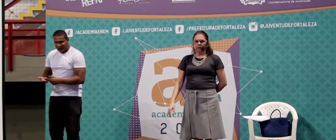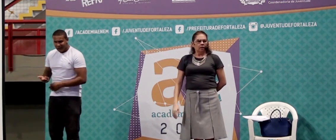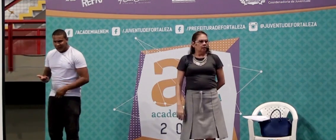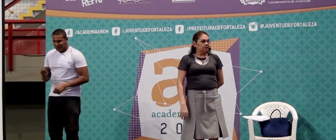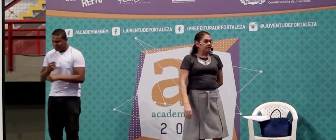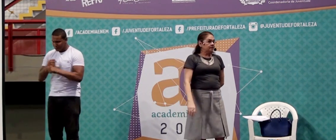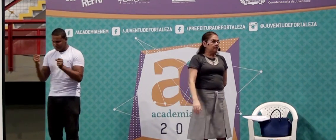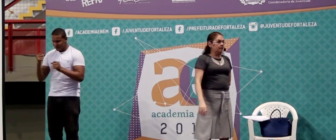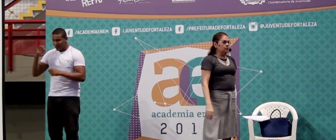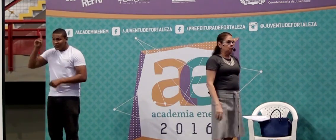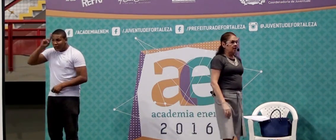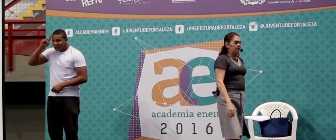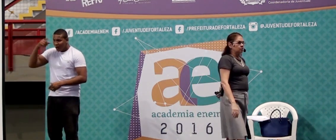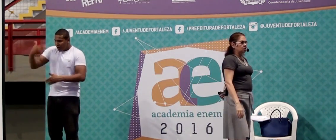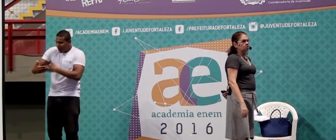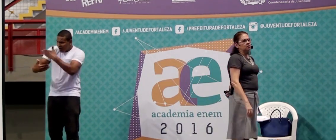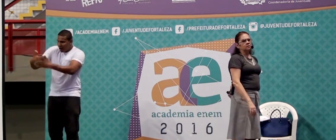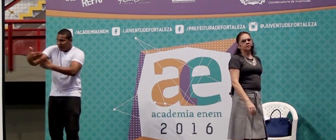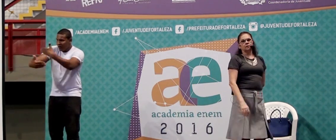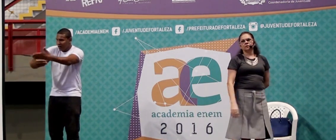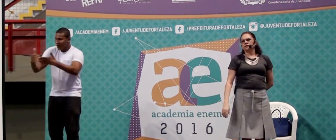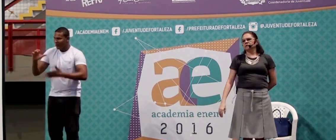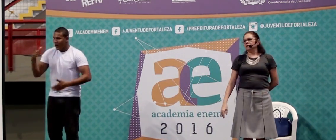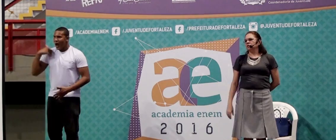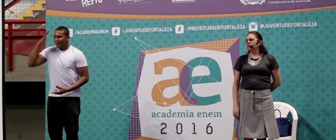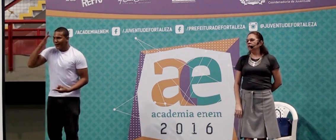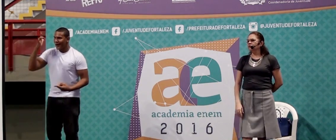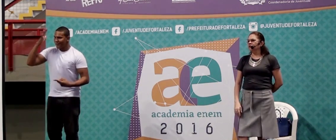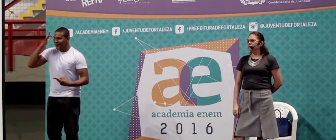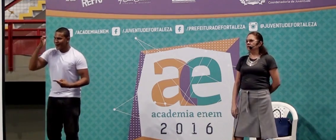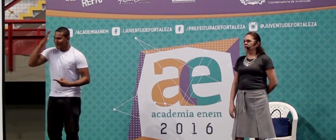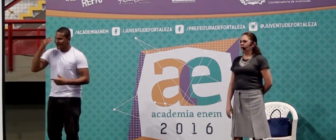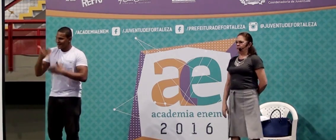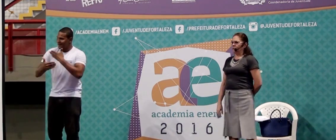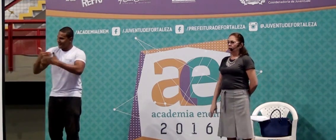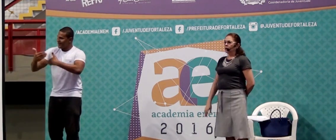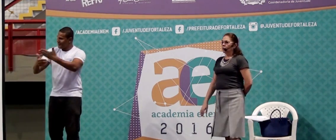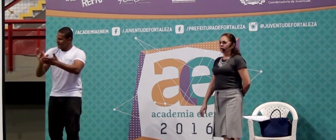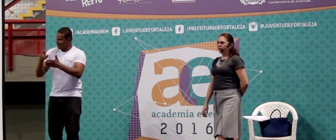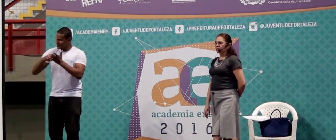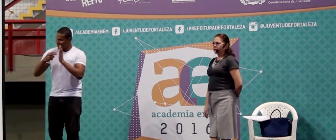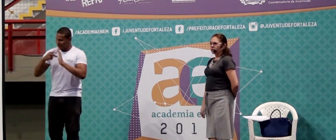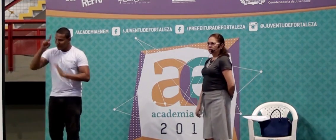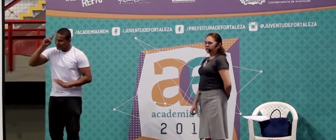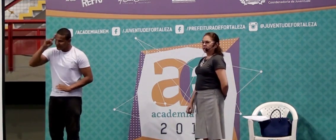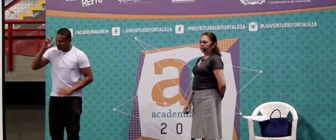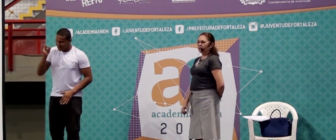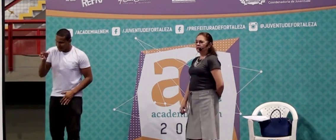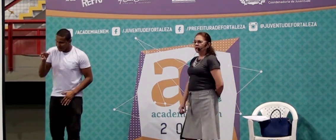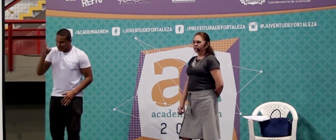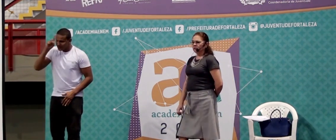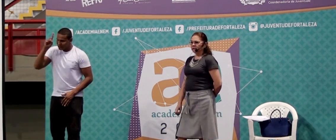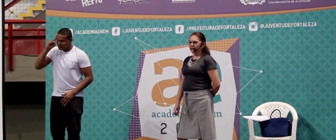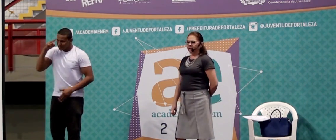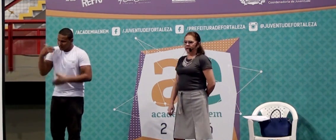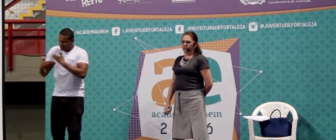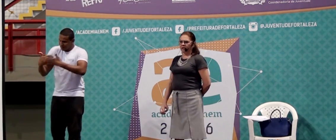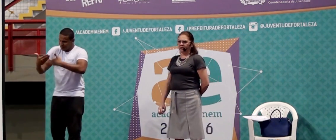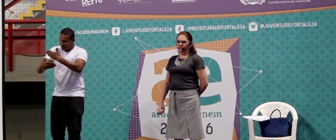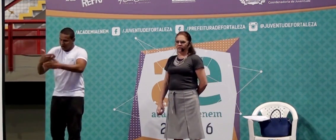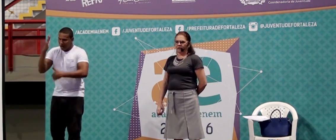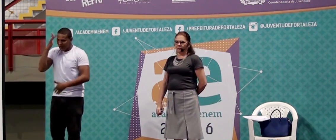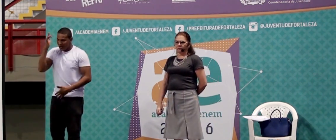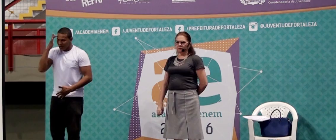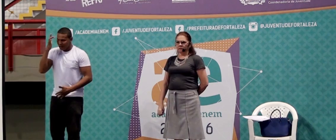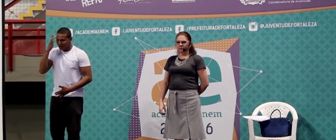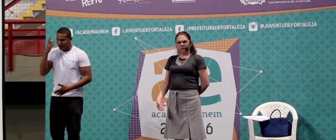isso. Terceiro motivo de introdução que vocês não vão usar: quando vocês dizem assim: na sociedade em